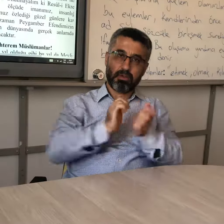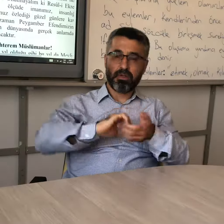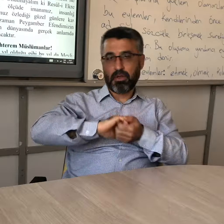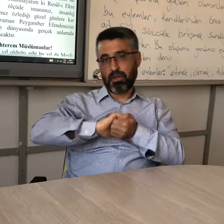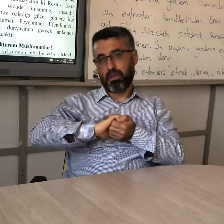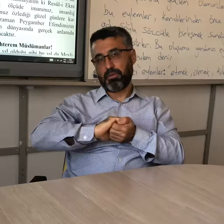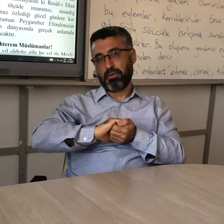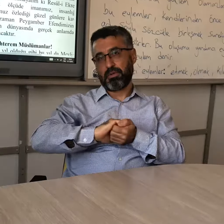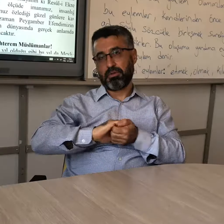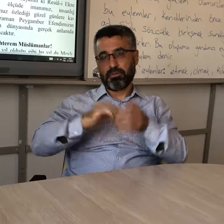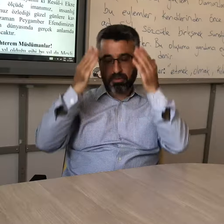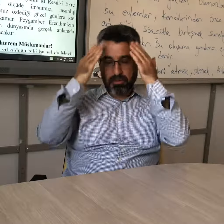salat ve selam olsun.